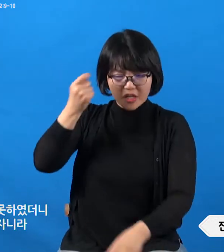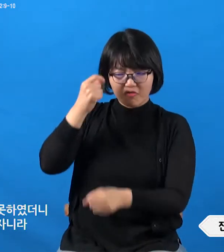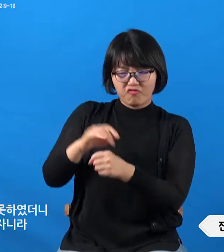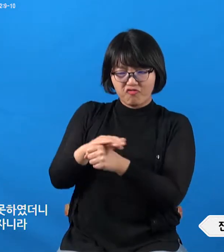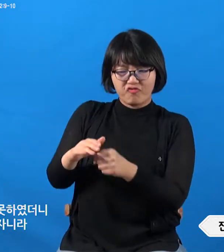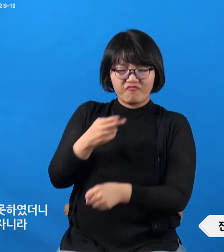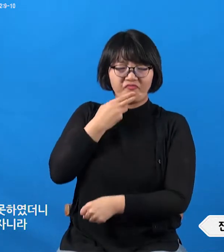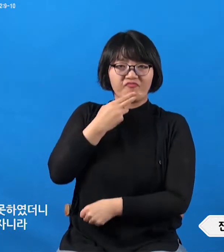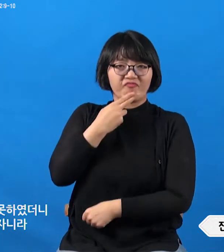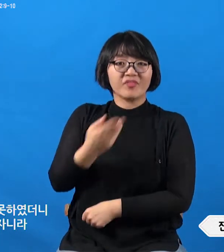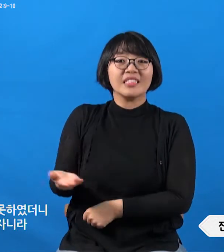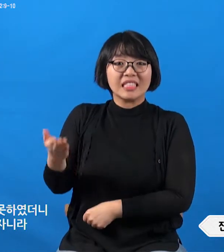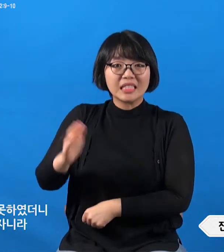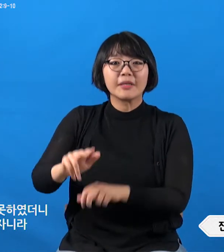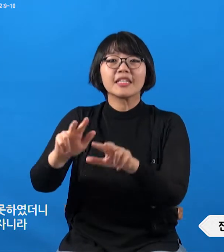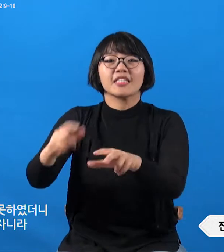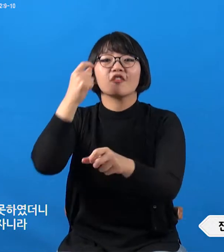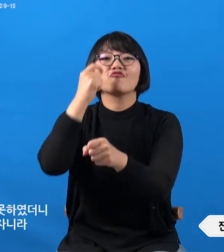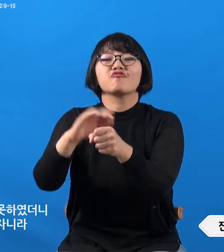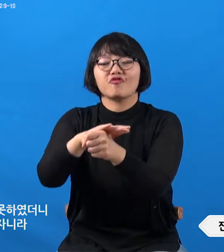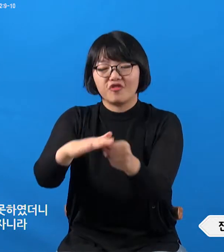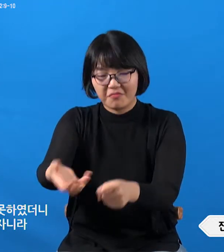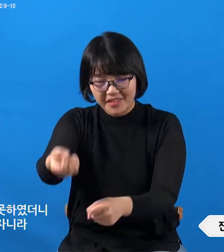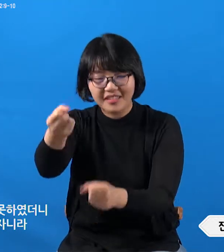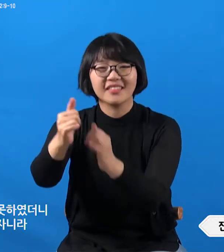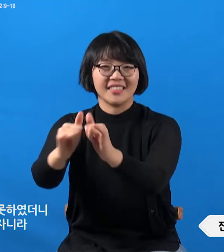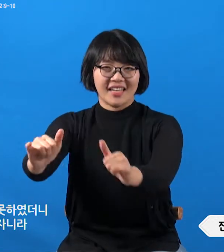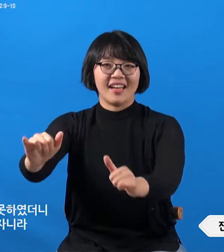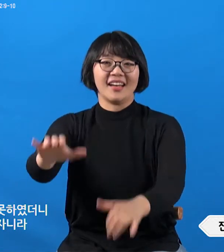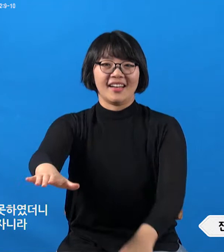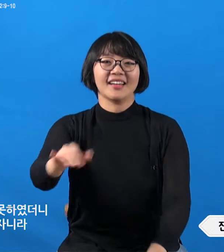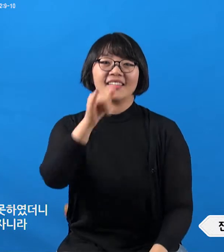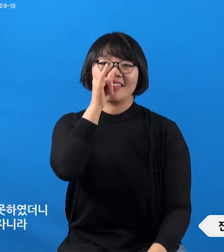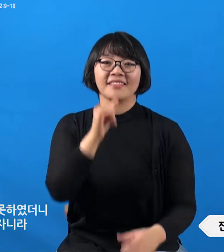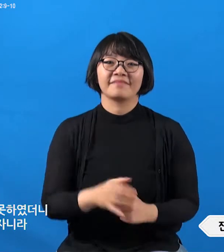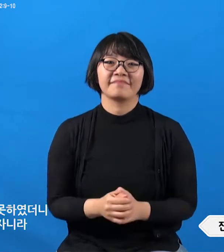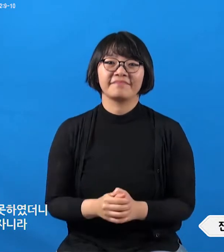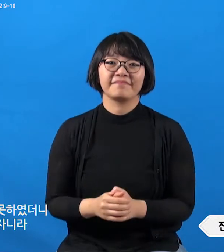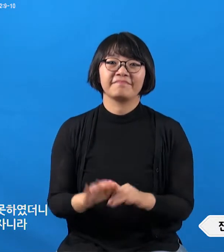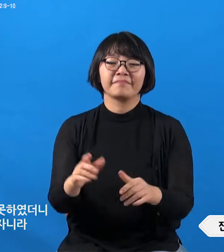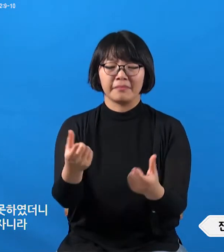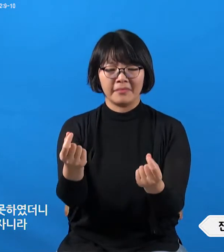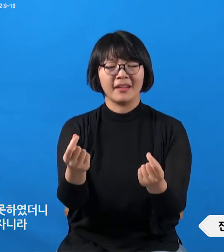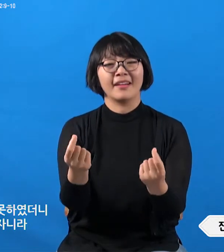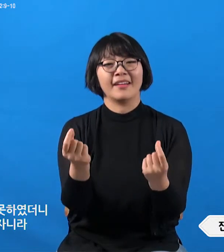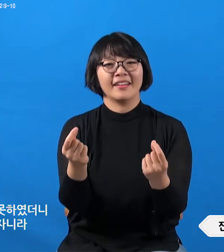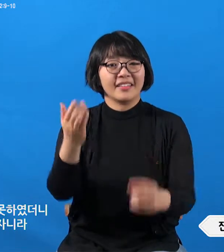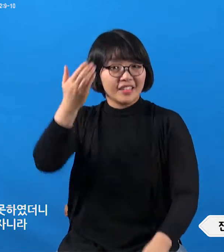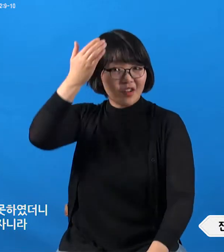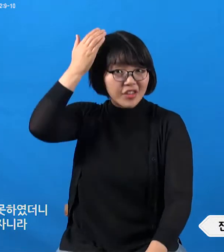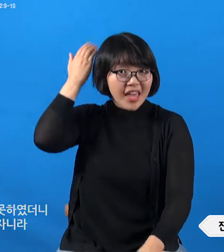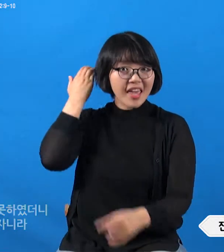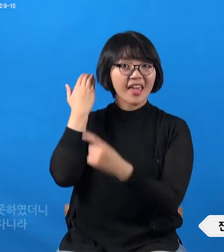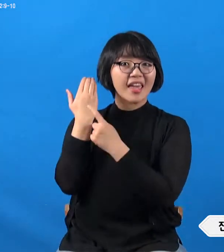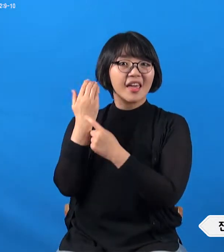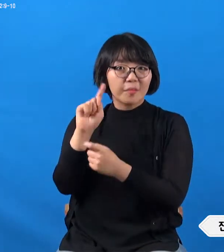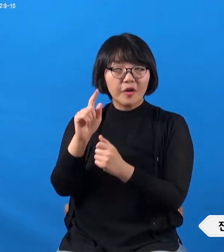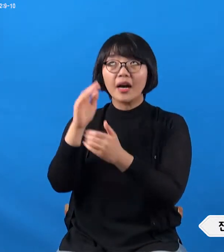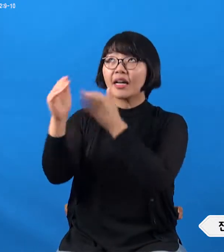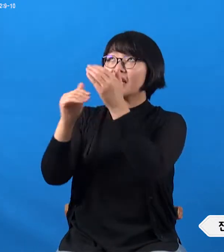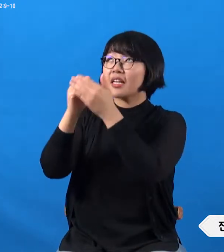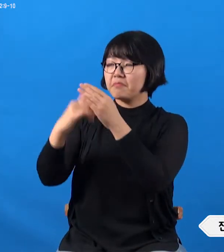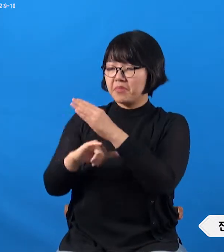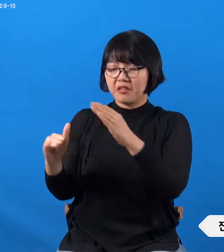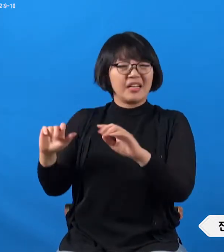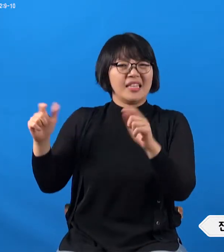얻지 못하였더니 이제는 긍휼을 얻은 자니라. 아멘. 그렇습니다. 전에는